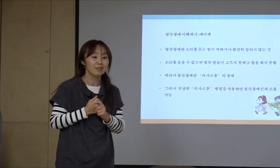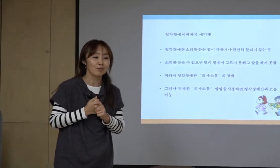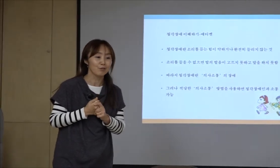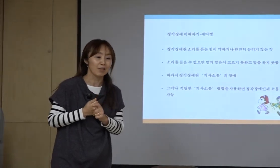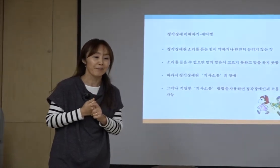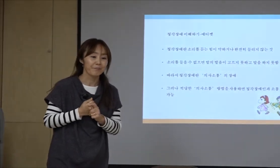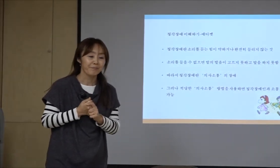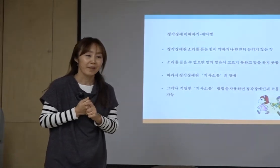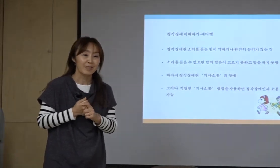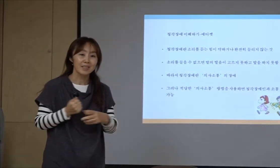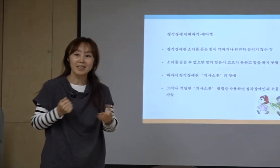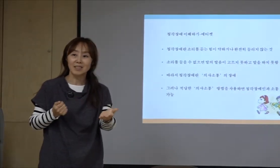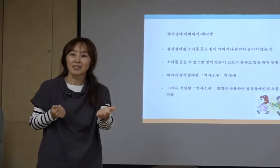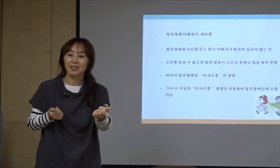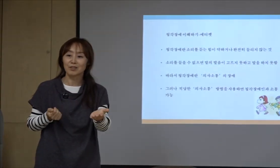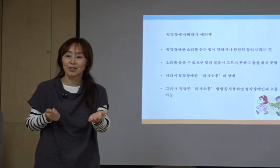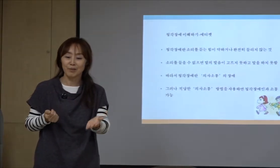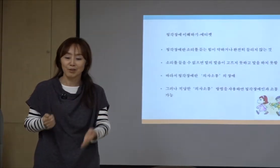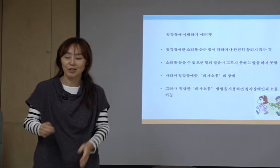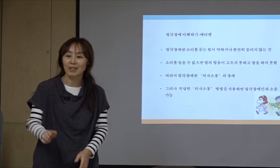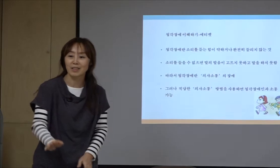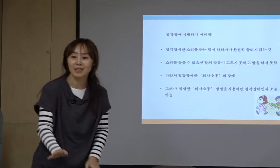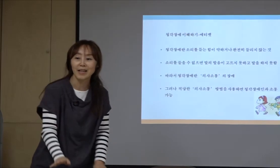들어서 우리가 지난 시간에 계셨지만 여기 청각장애인이 딱 한